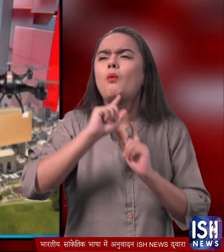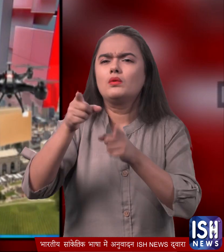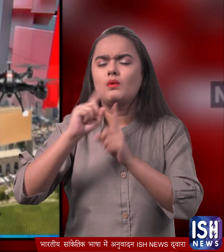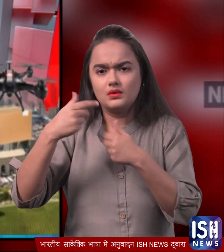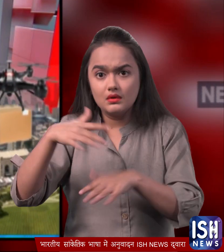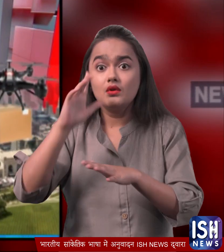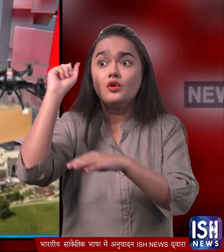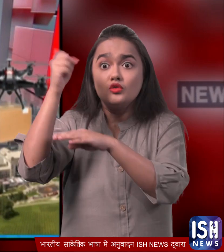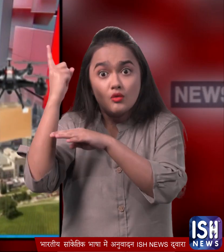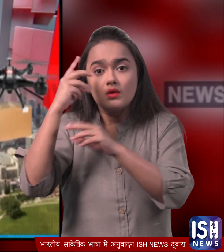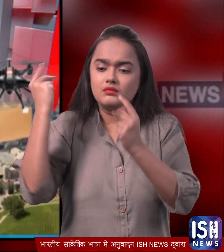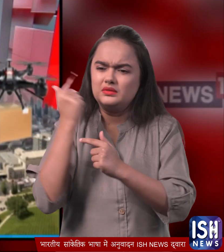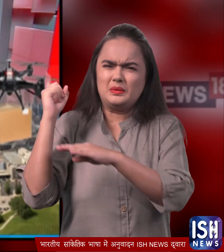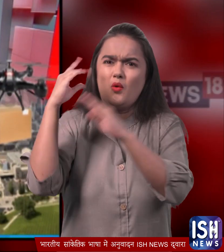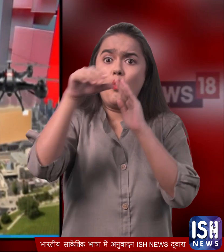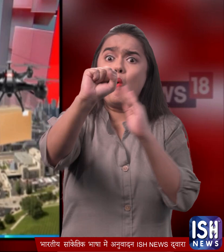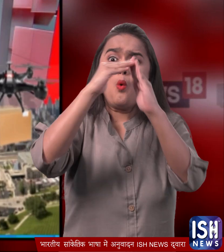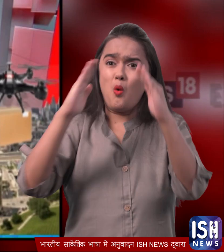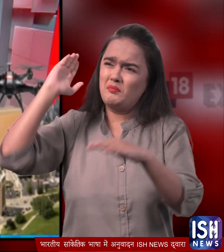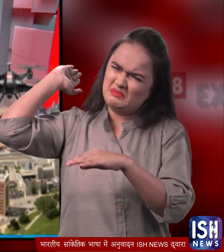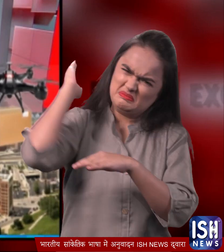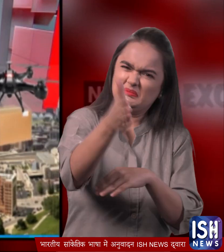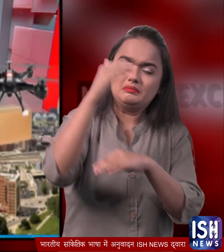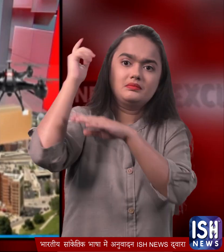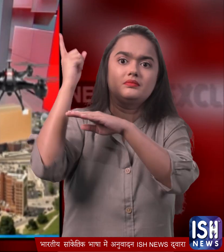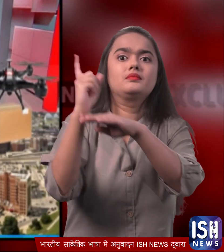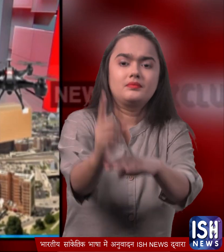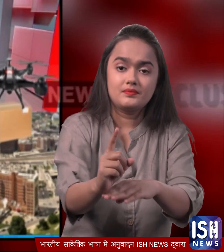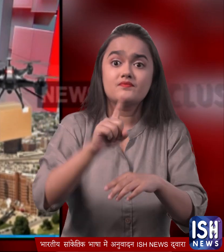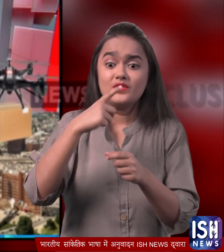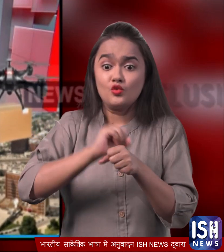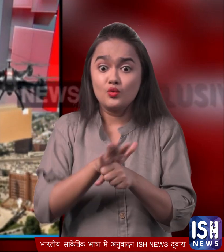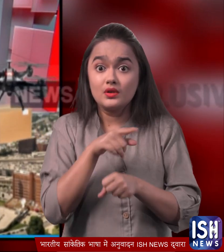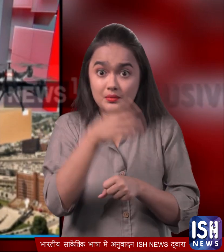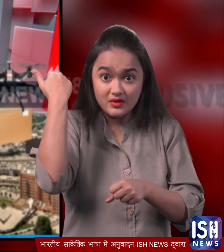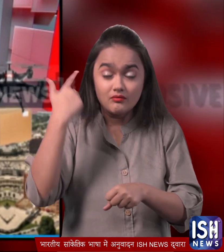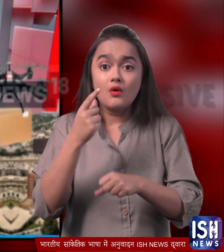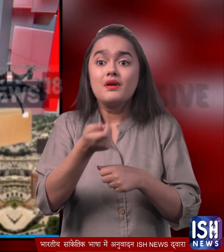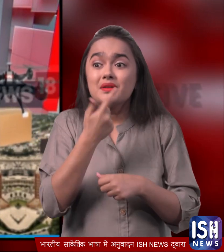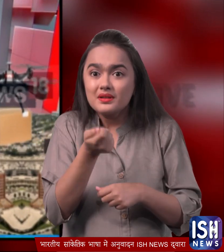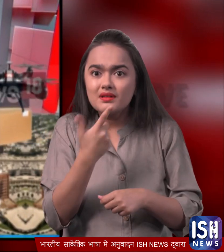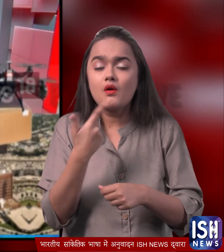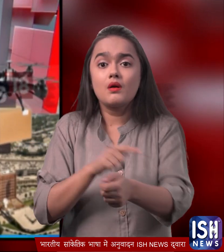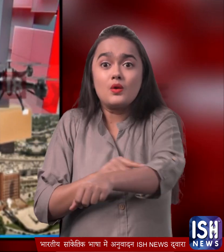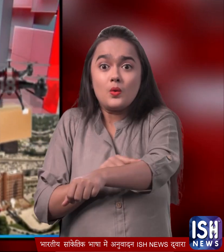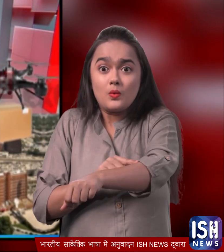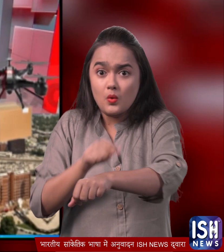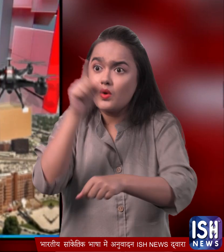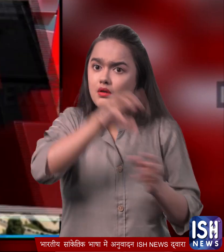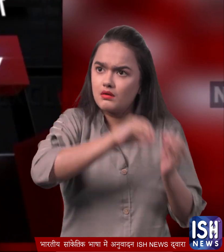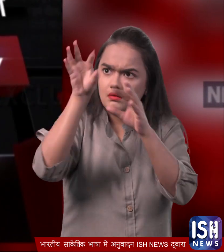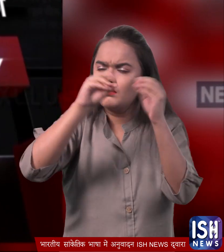सकेंगे और ड्रोन उस ऑर्डर को सीधा उनके घर तक पहुंचा देगा। इससे पहले ये ड्रोन कोरोना काल में दवाएं और खून ले जाने के लिए भी इस्तेमाल हो